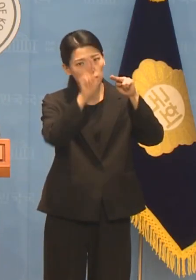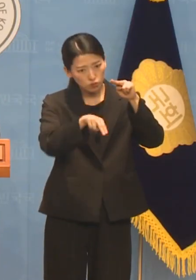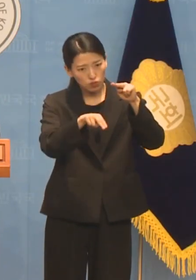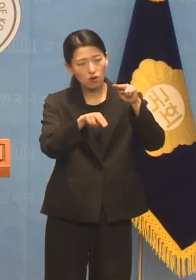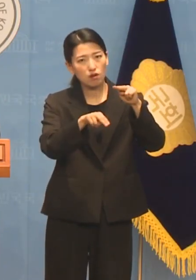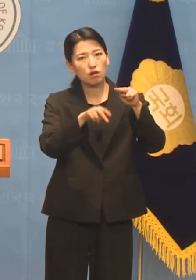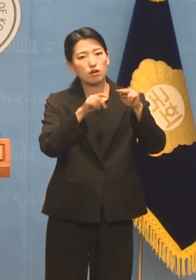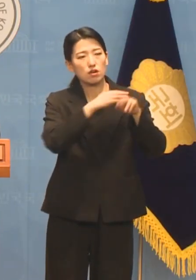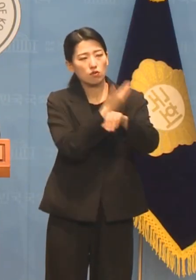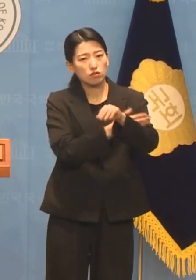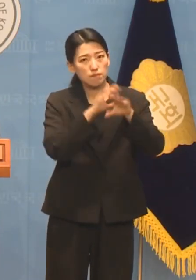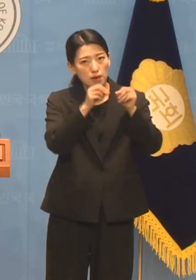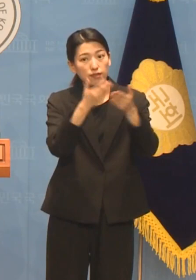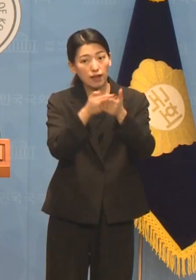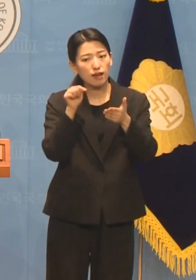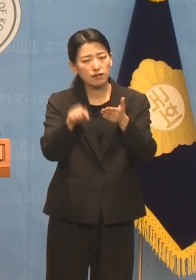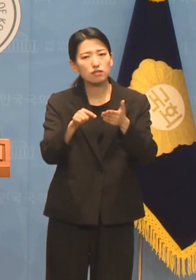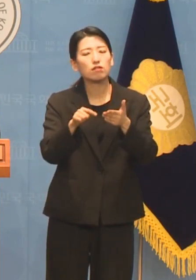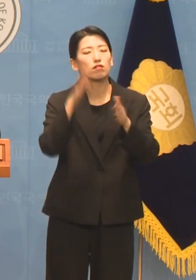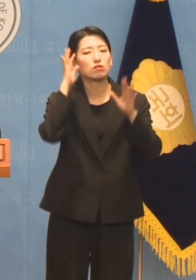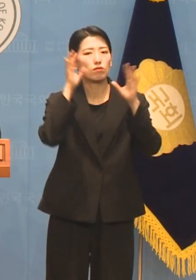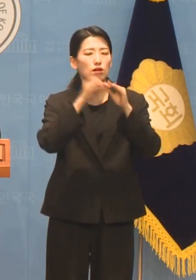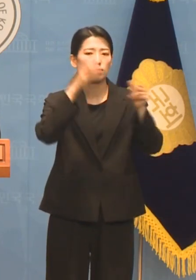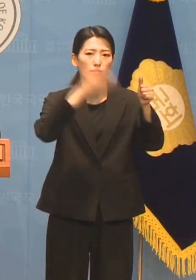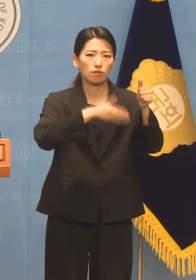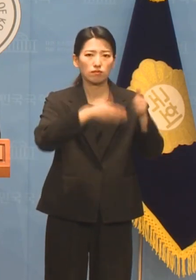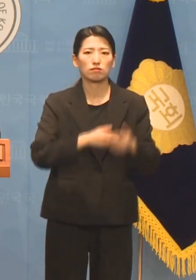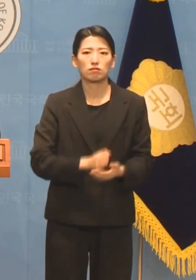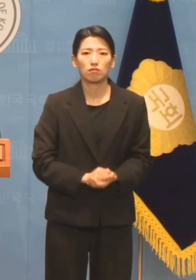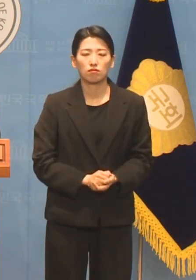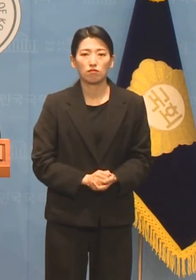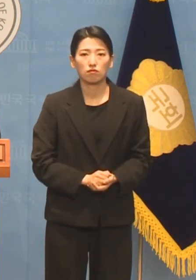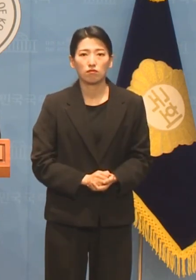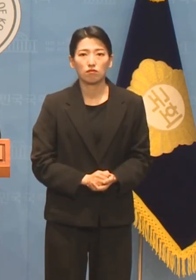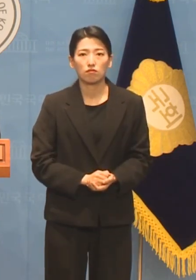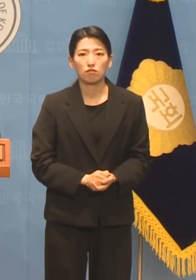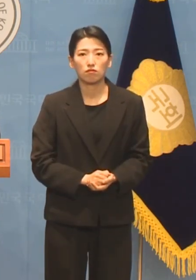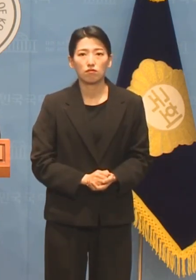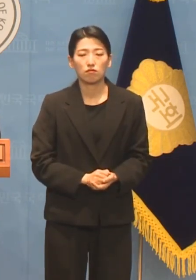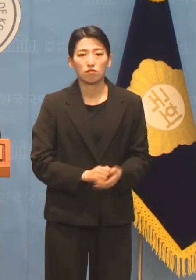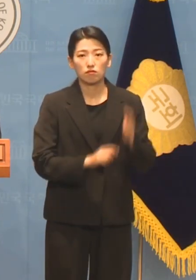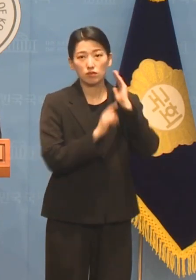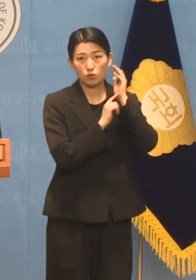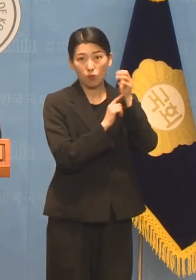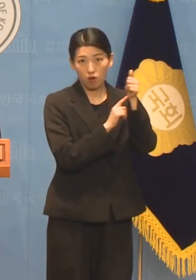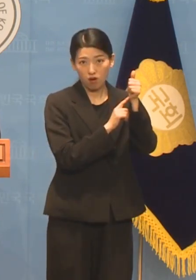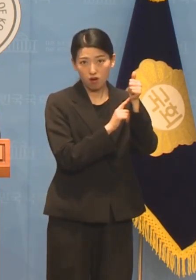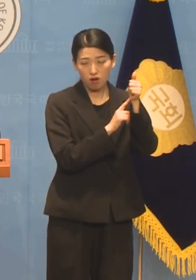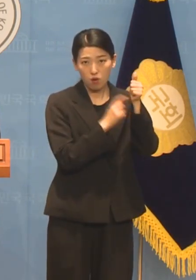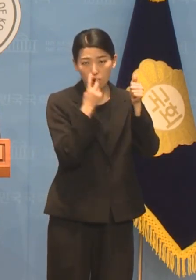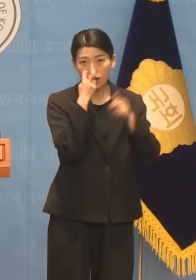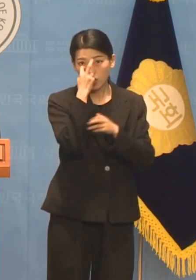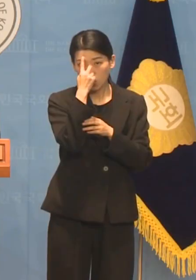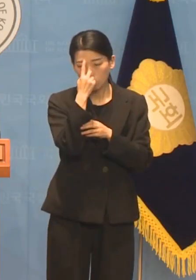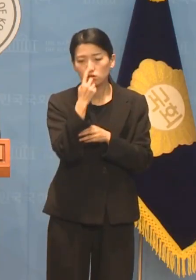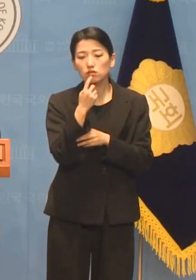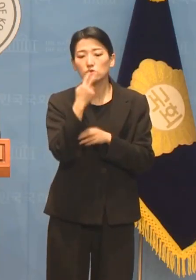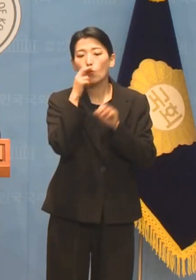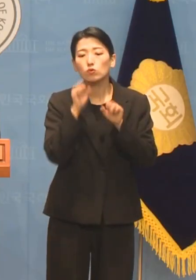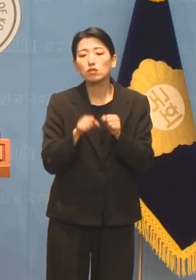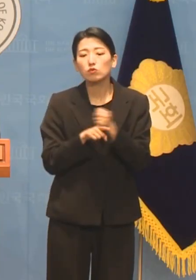경호처는 사병 집단이 맞고 오로지 대통령만을 위해 존재하는 유일한 정부기관이다. 지난 1월